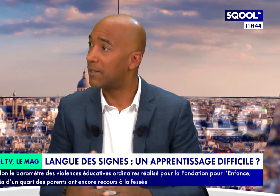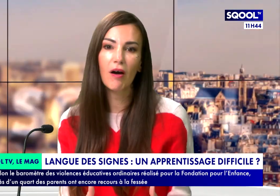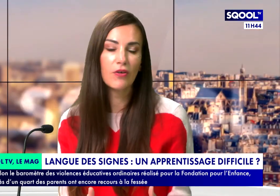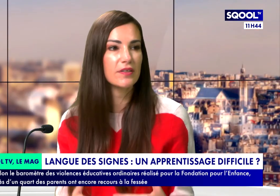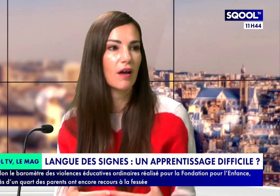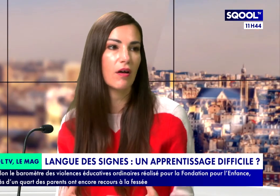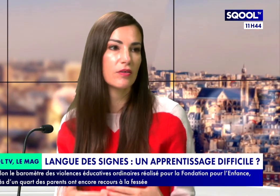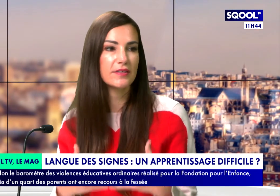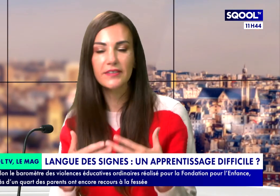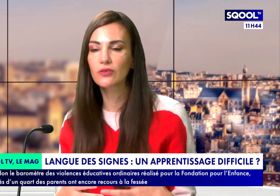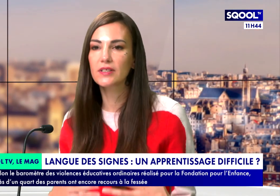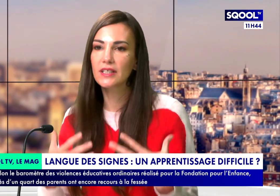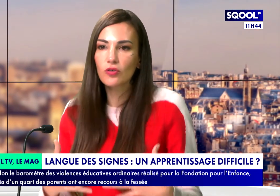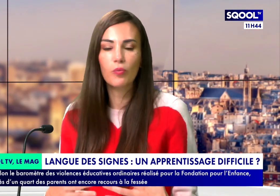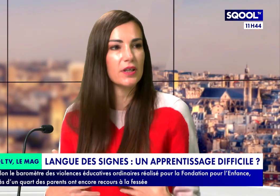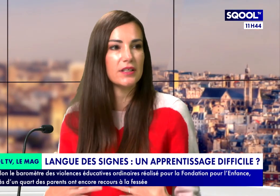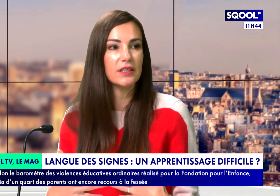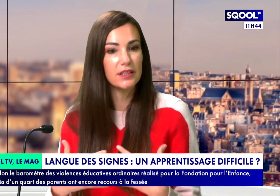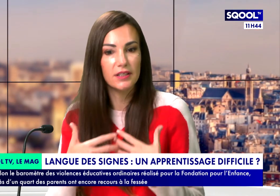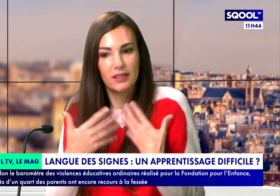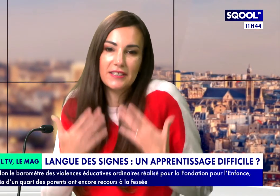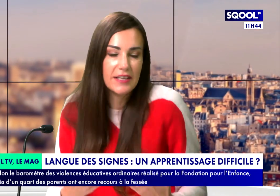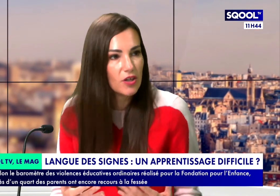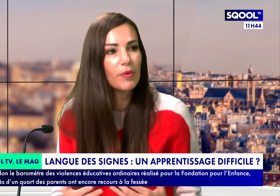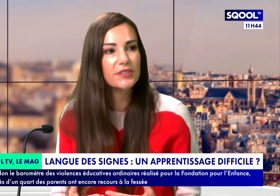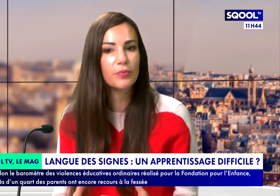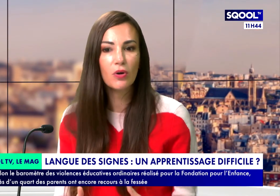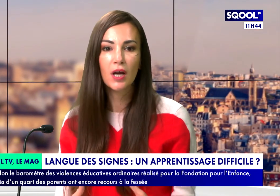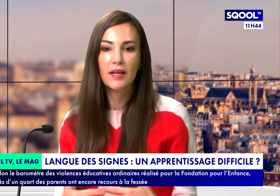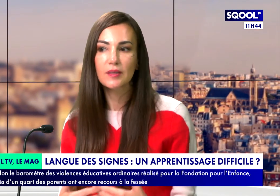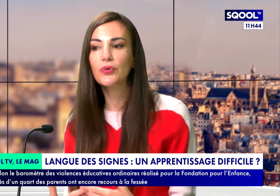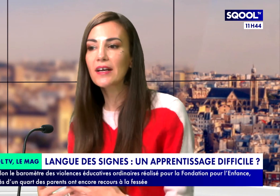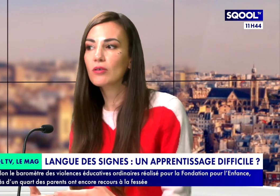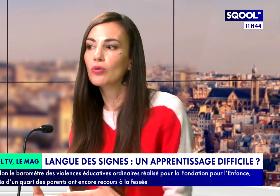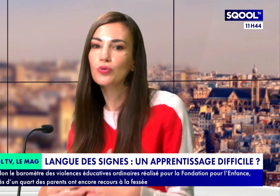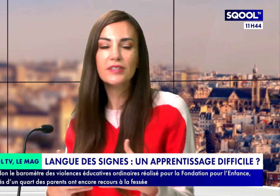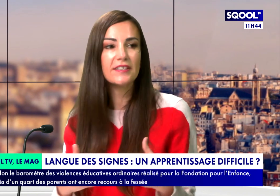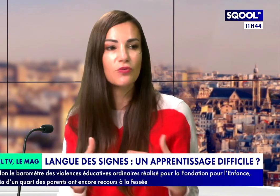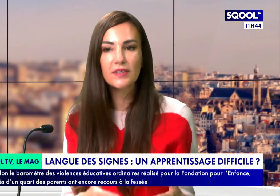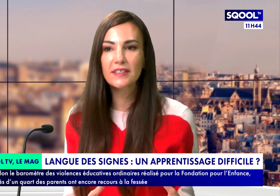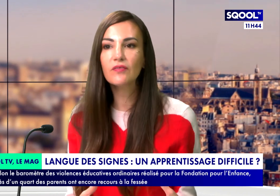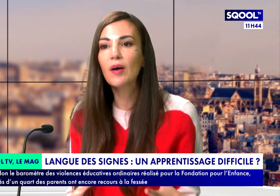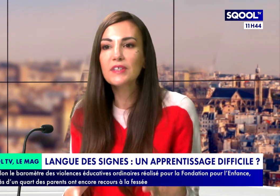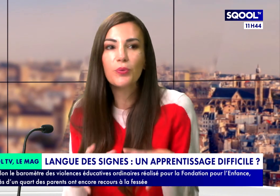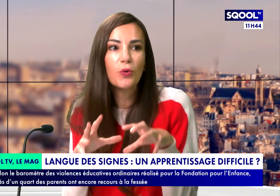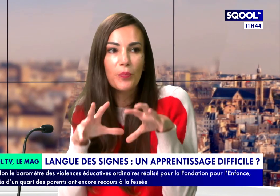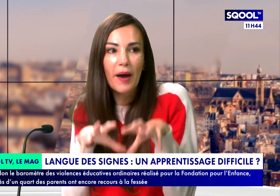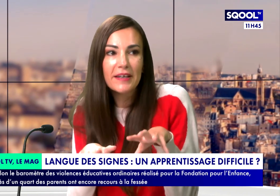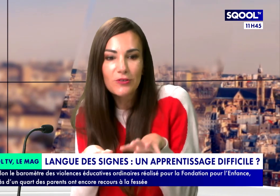parents.'est un diagnostic qui tombe et qui assame un petit peu. C'est pour ça que l'utilisation des signes va un petit peu permettre d